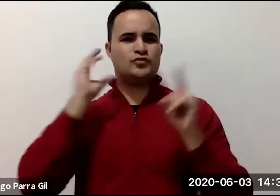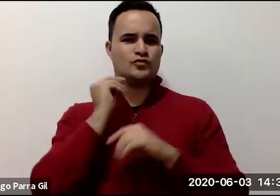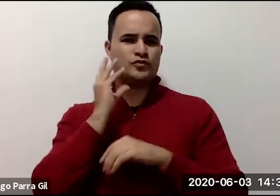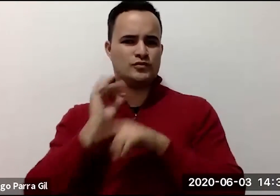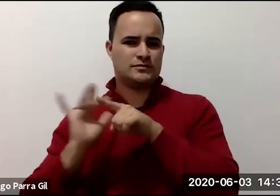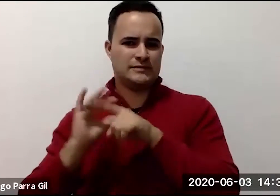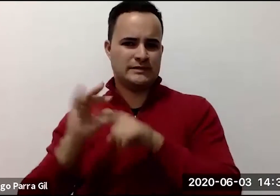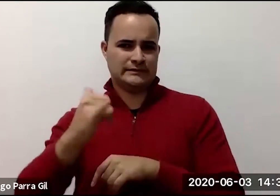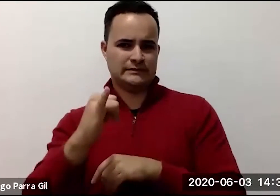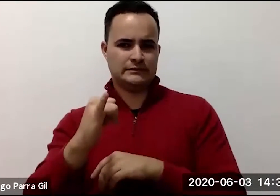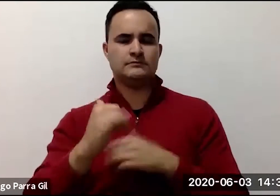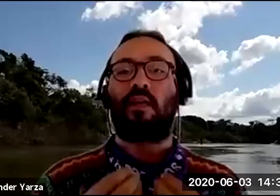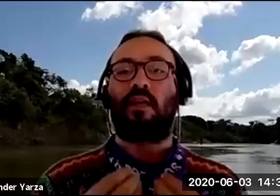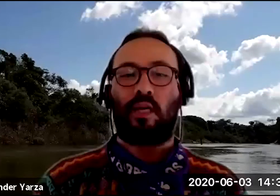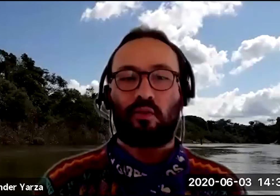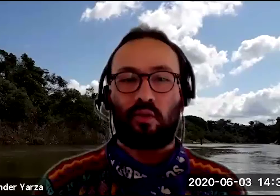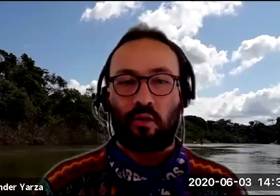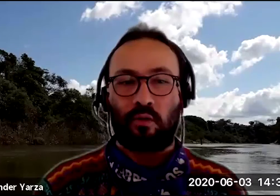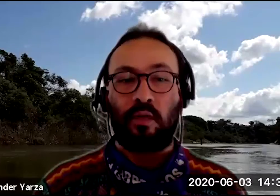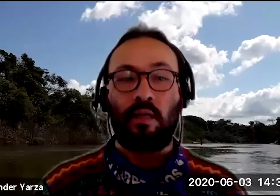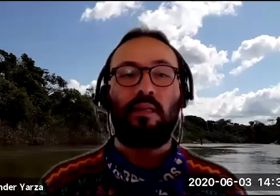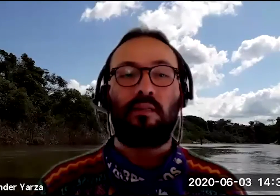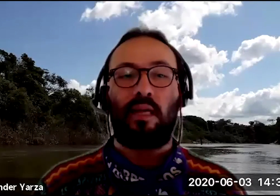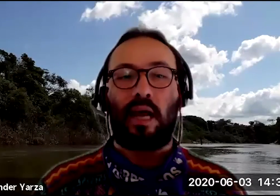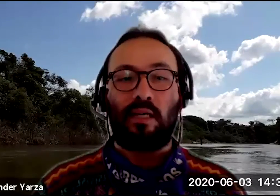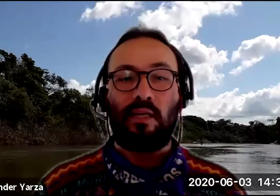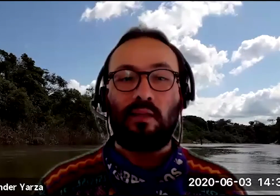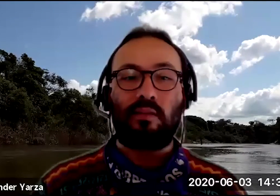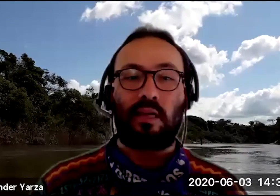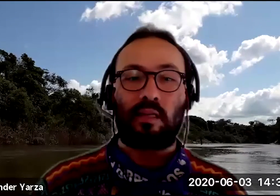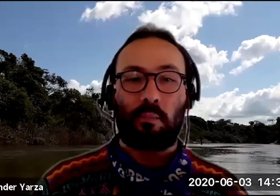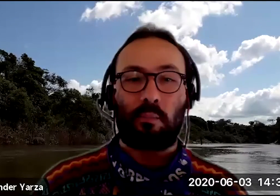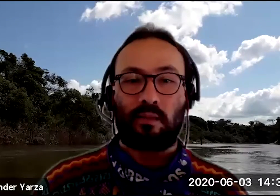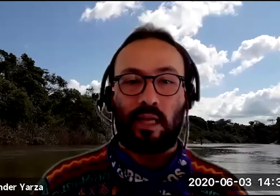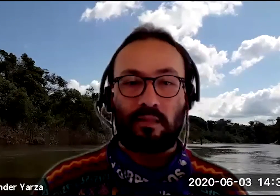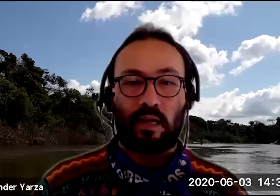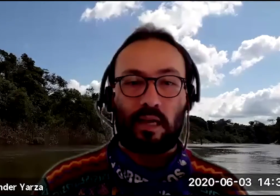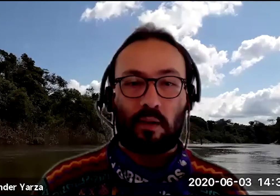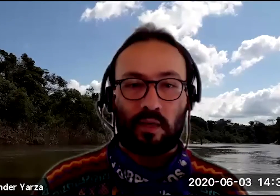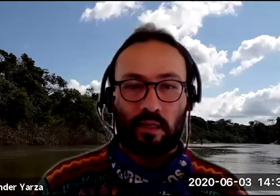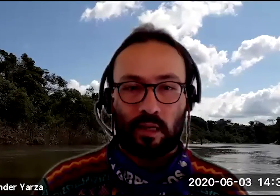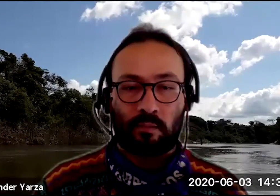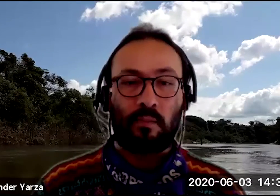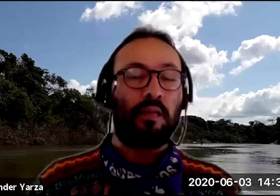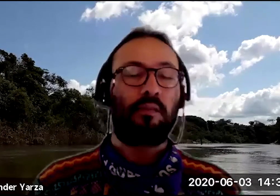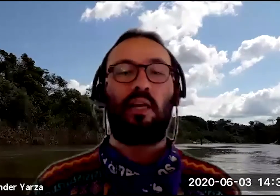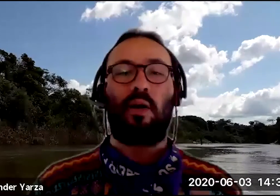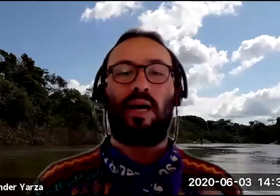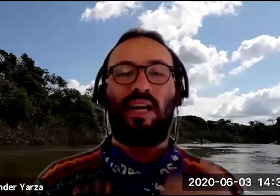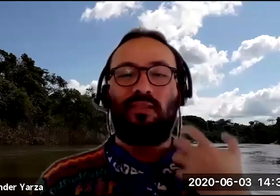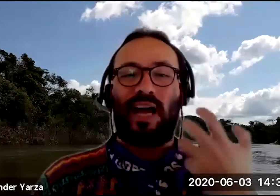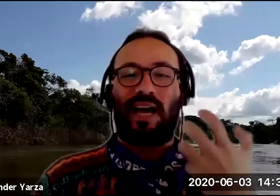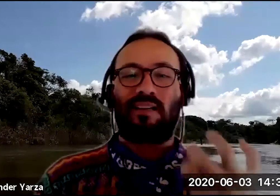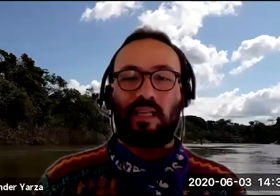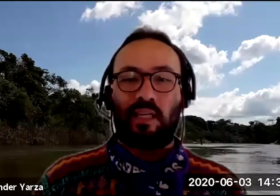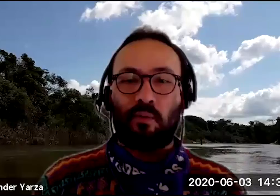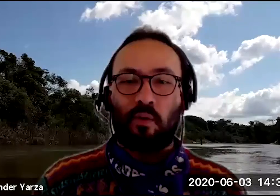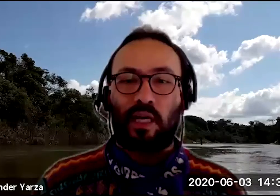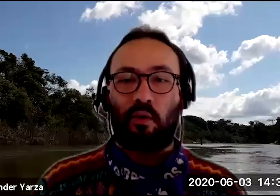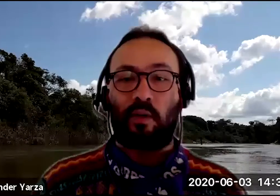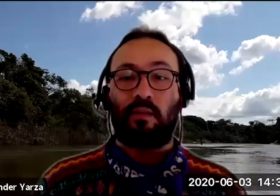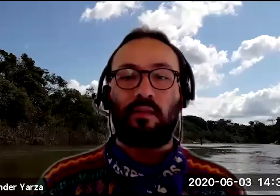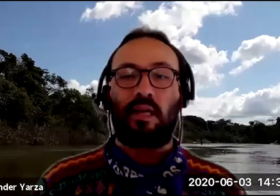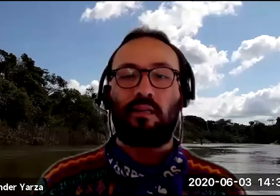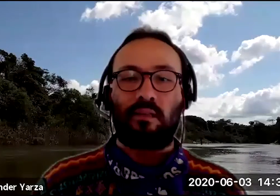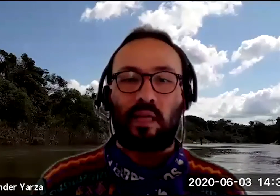expansiones de conciencia, de la interconexión, de la interdependencia de la vida, de lo entreactivo y